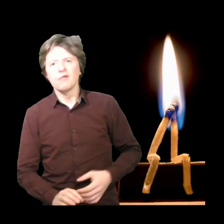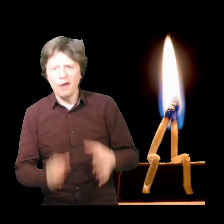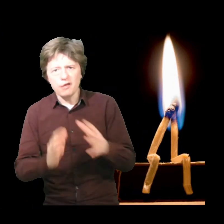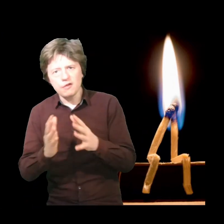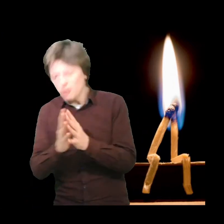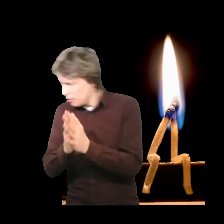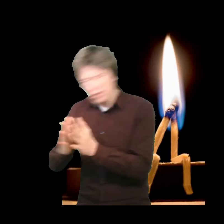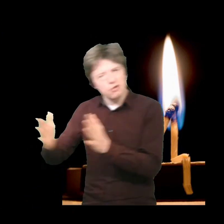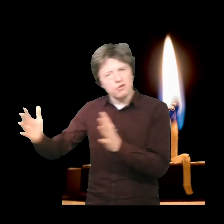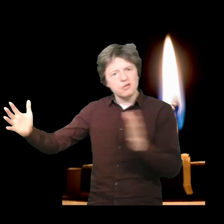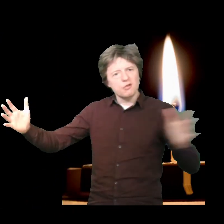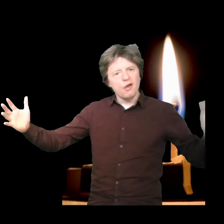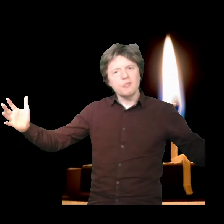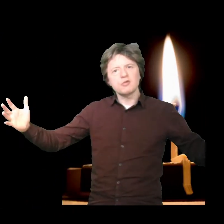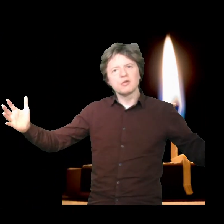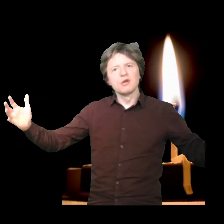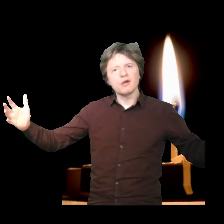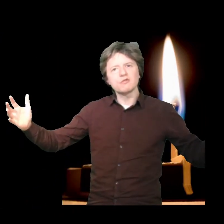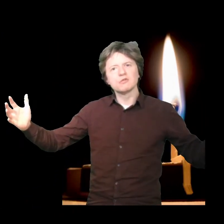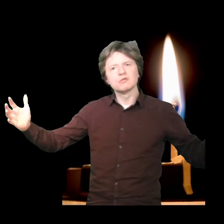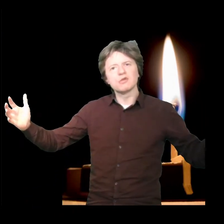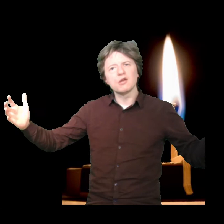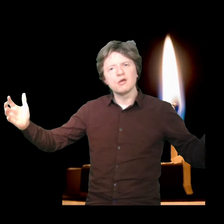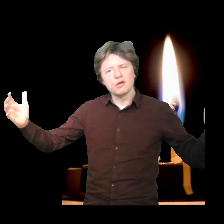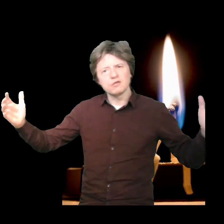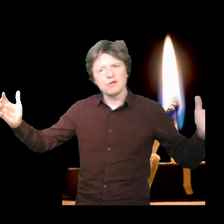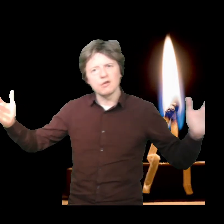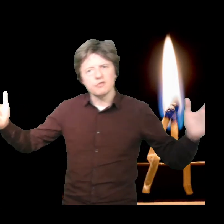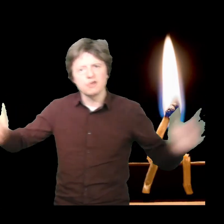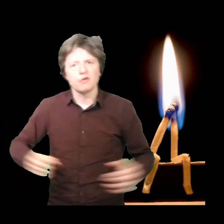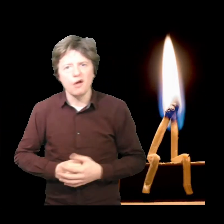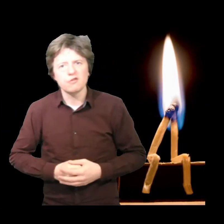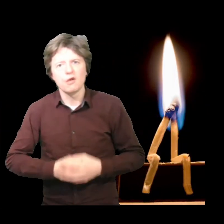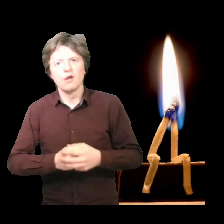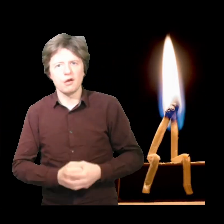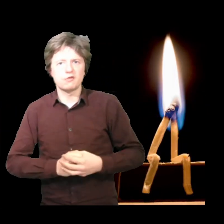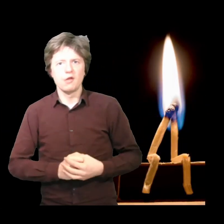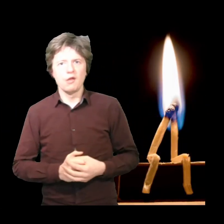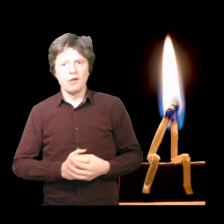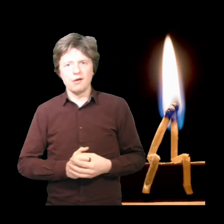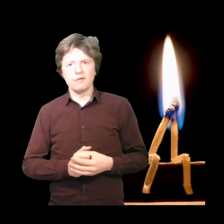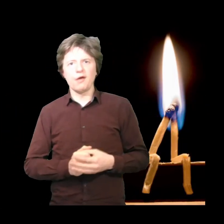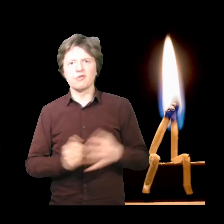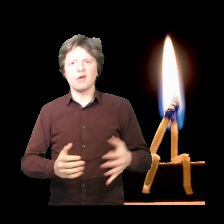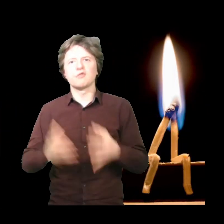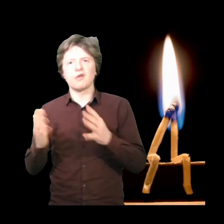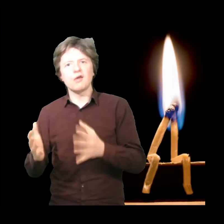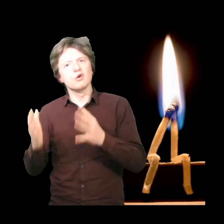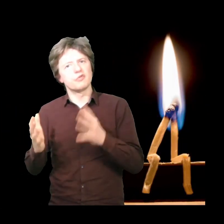gaan deze periode de hele Bijbel langs. Het hele evangelie van Johannes langs. En dan gaan we kijken wat hij over